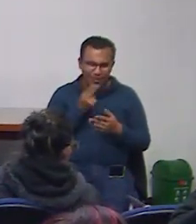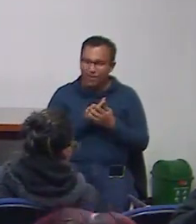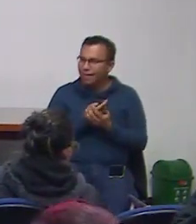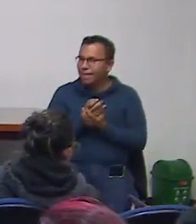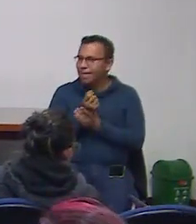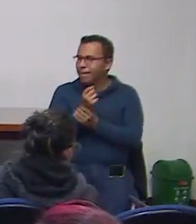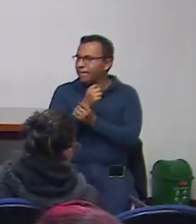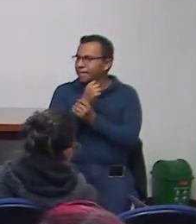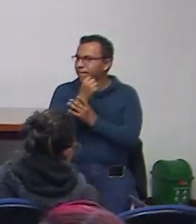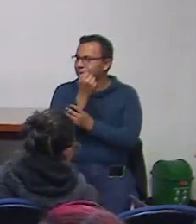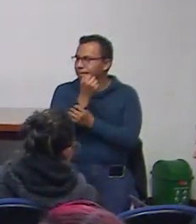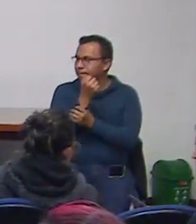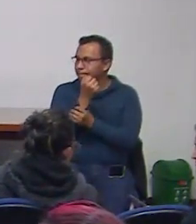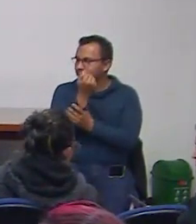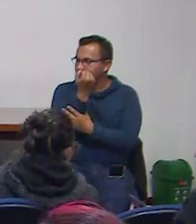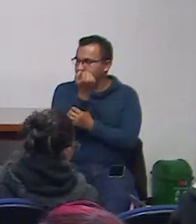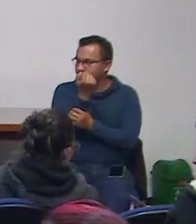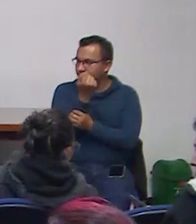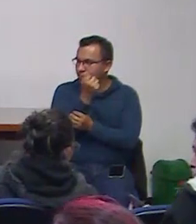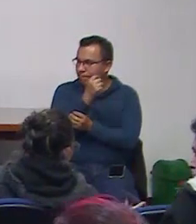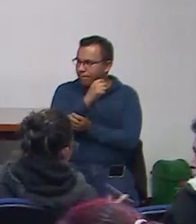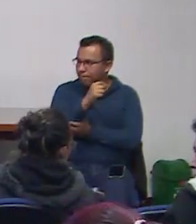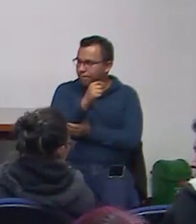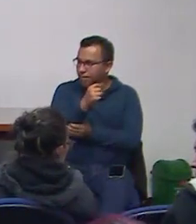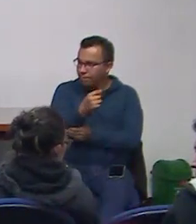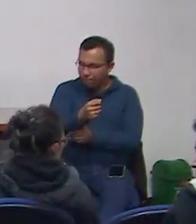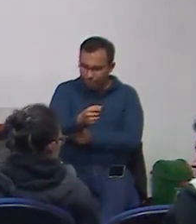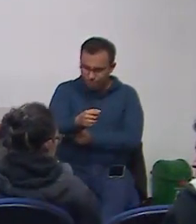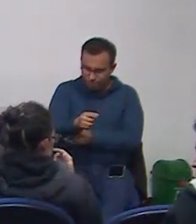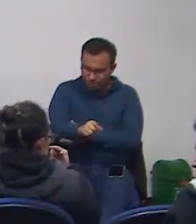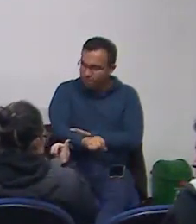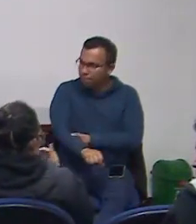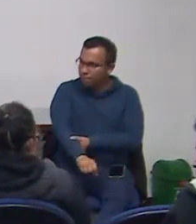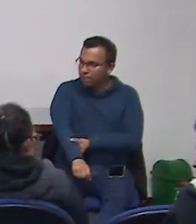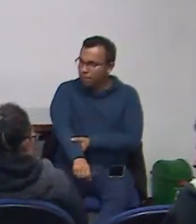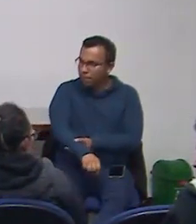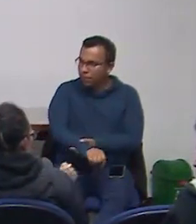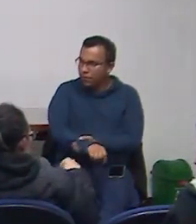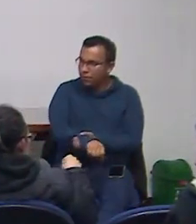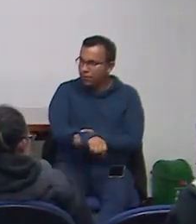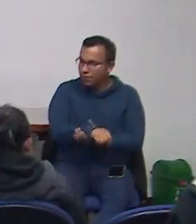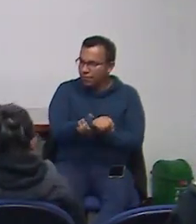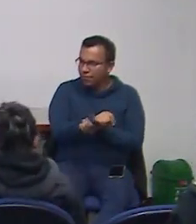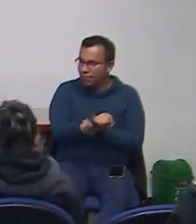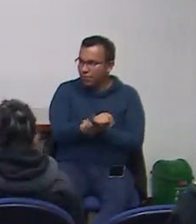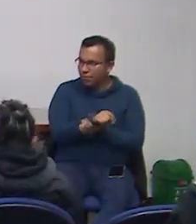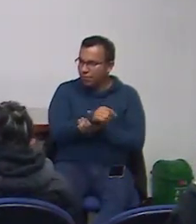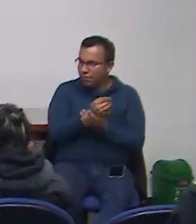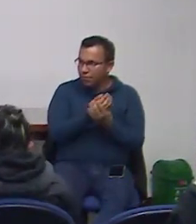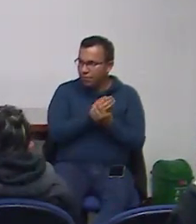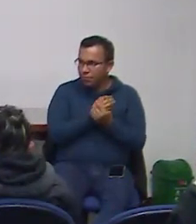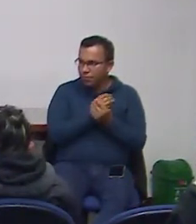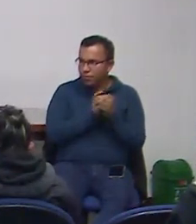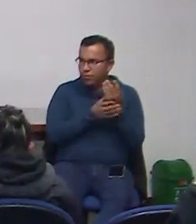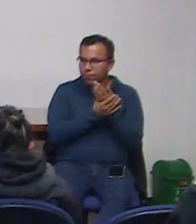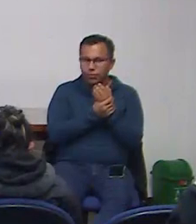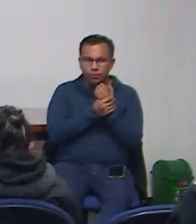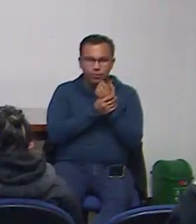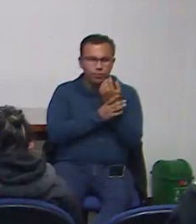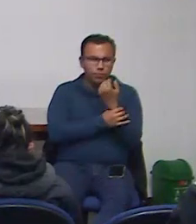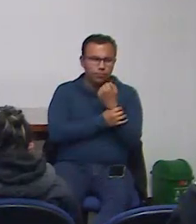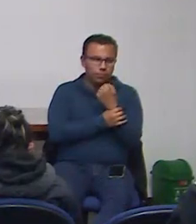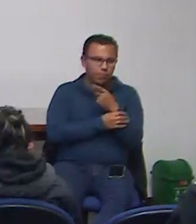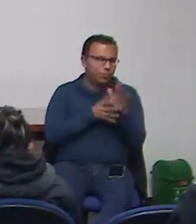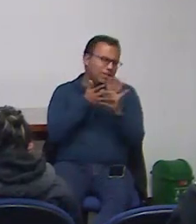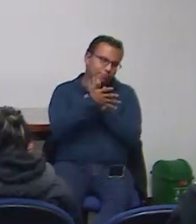apoyo el acompañamiento como ya estamos hablando de un proceso mucho más formal y porque tú tienes tu asesora y hay unos procesos ya de marco